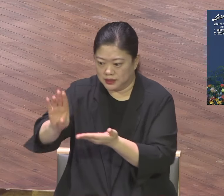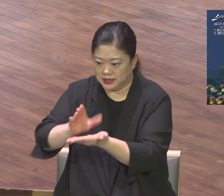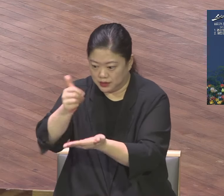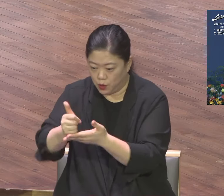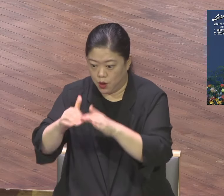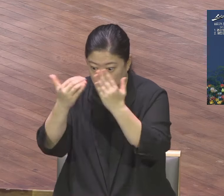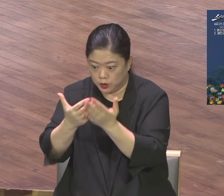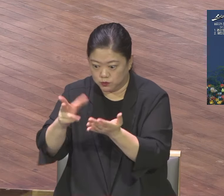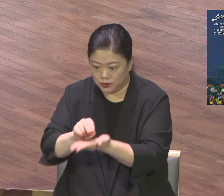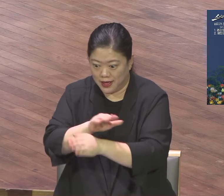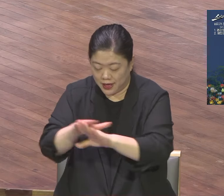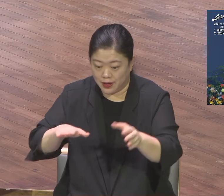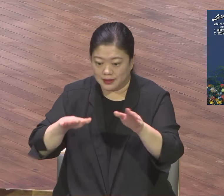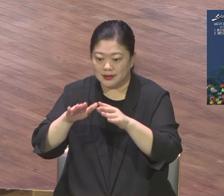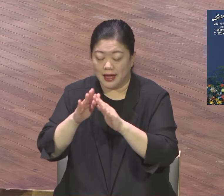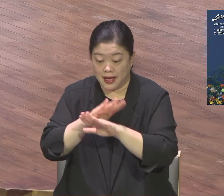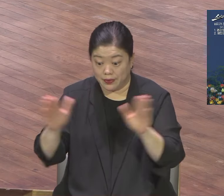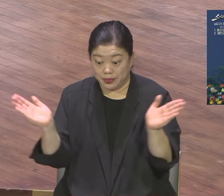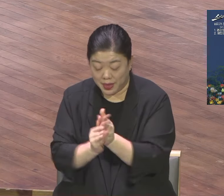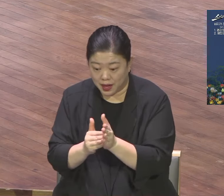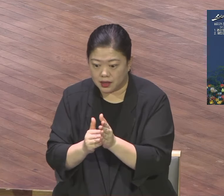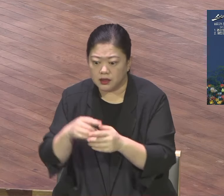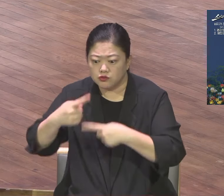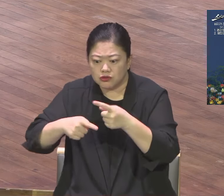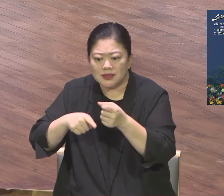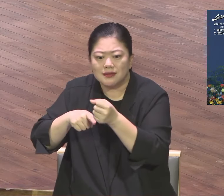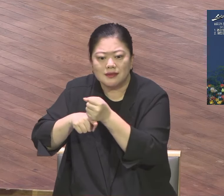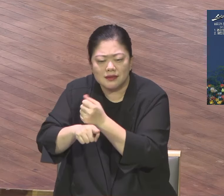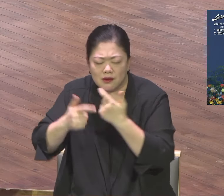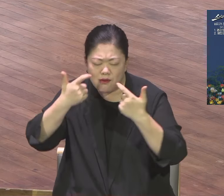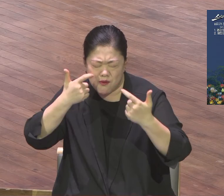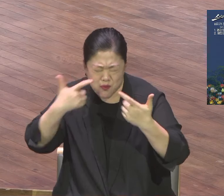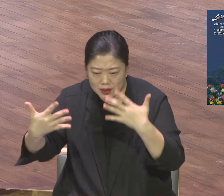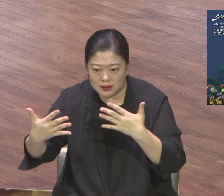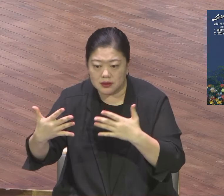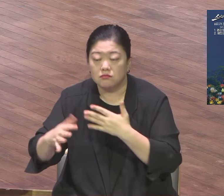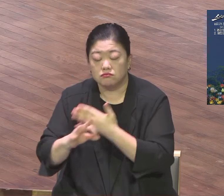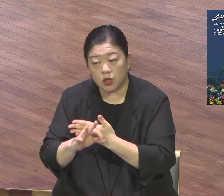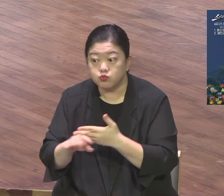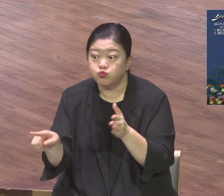아멘. 이게 흔들리면 안 돼요. 뭐 문제 없는 것도 예수가 그리스도 아닙니까?